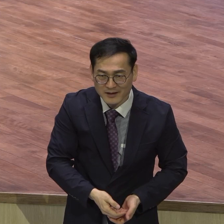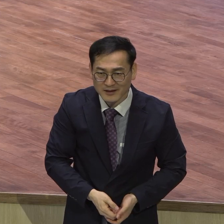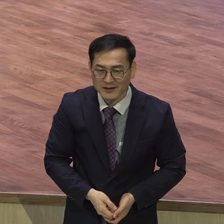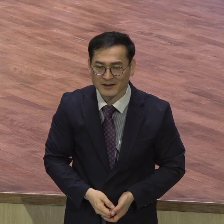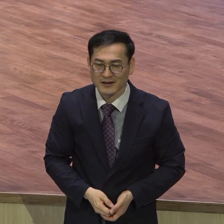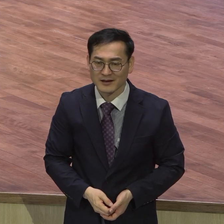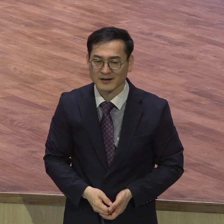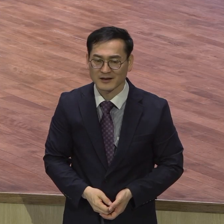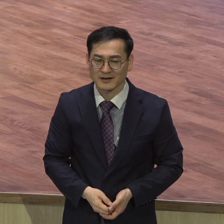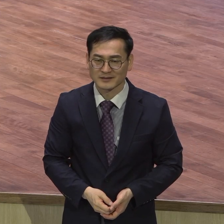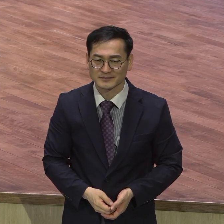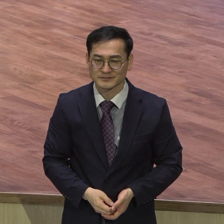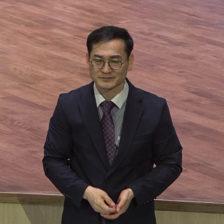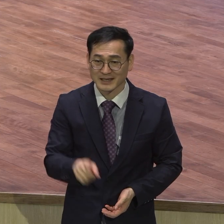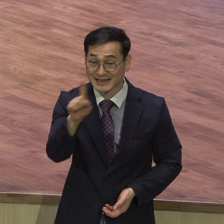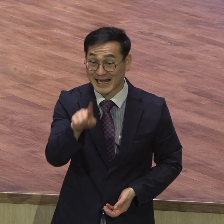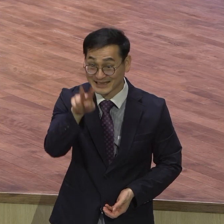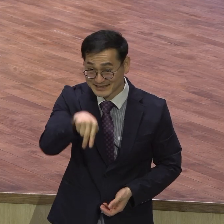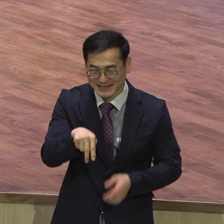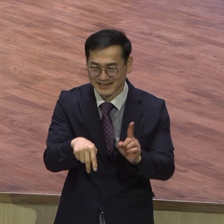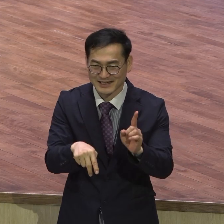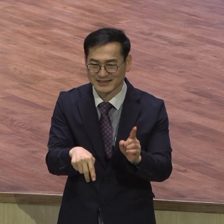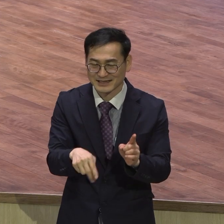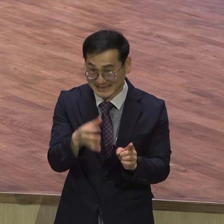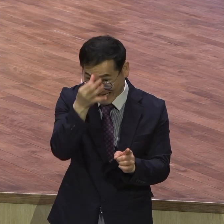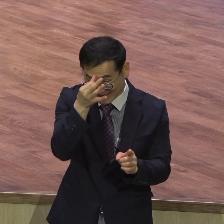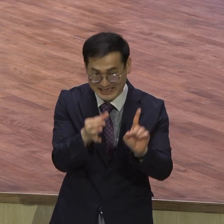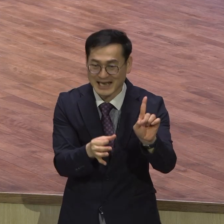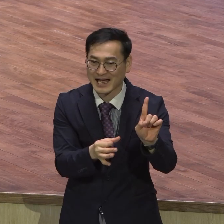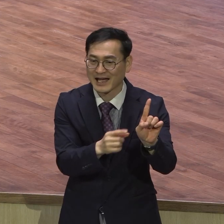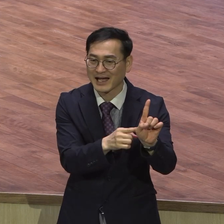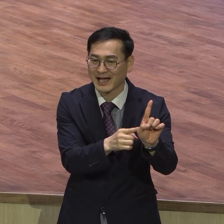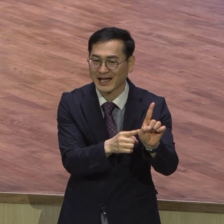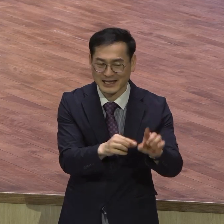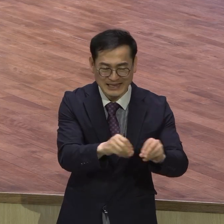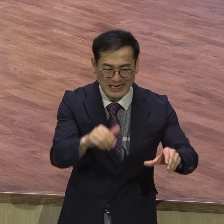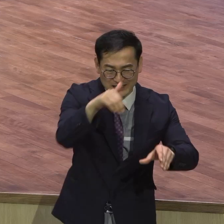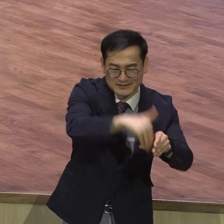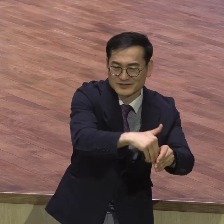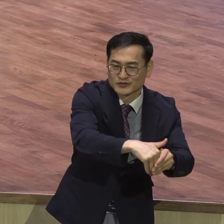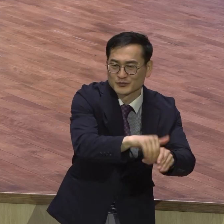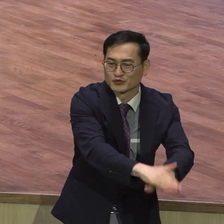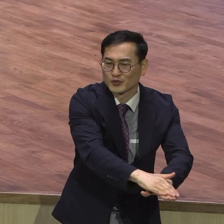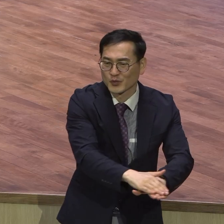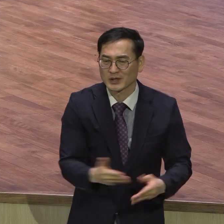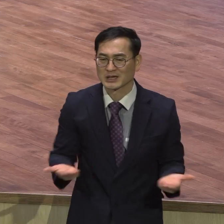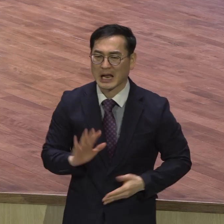한 달러 더 가지고 땅에 묻어난 사람 이 악하고 깨어른 종아 이 어두운 데 던져라